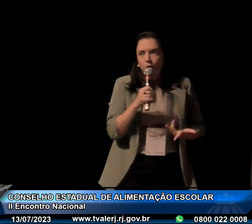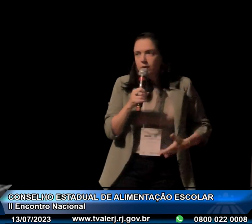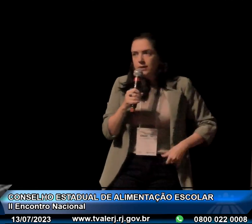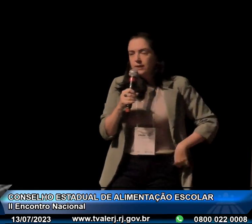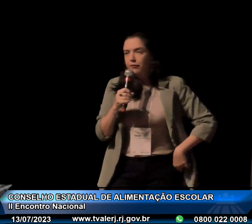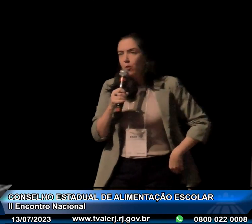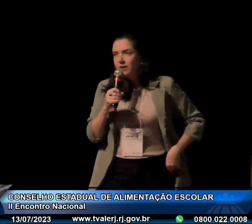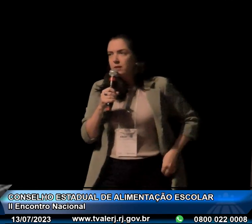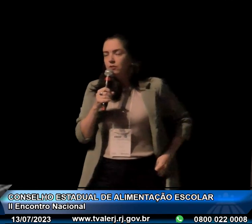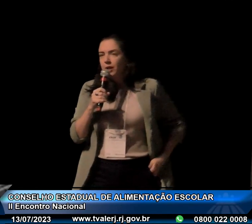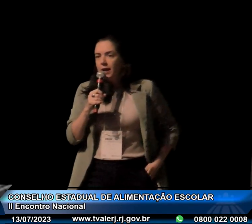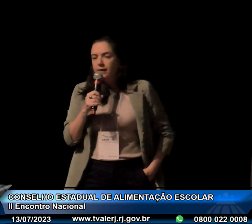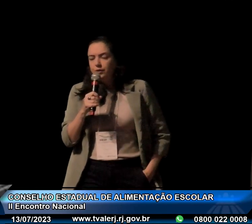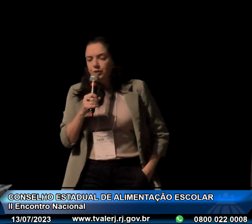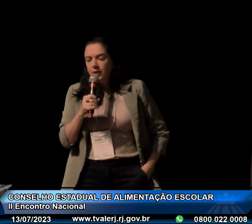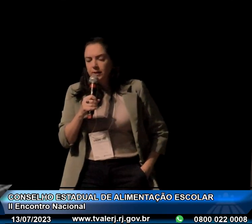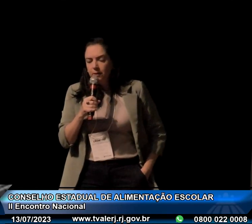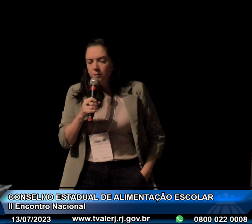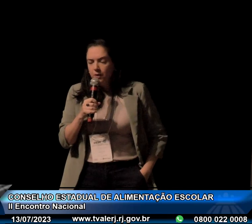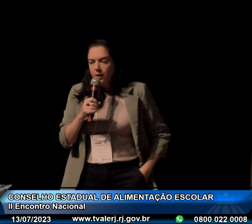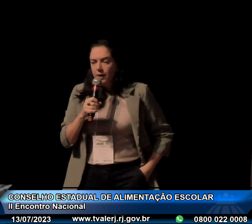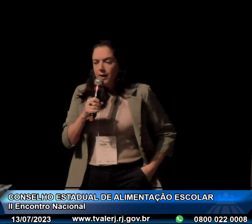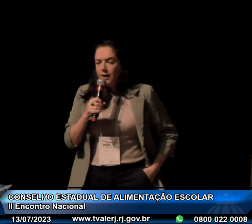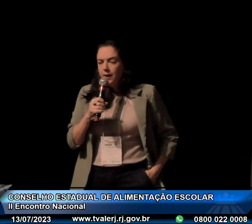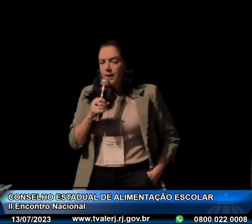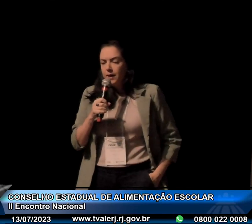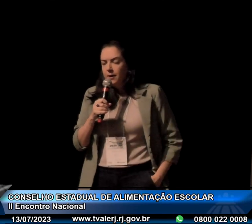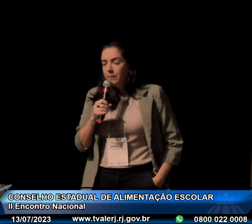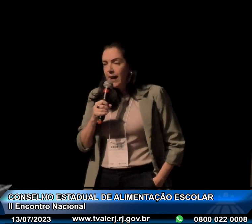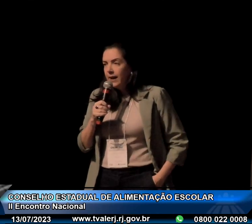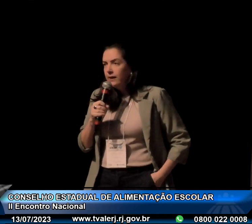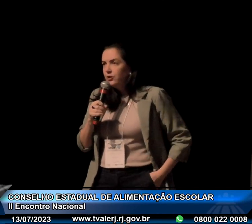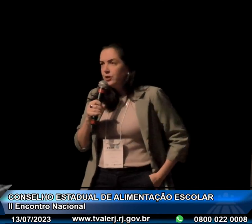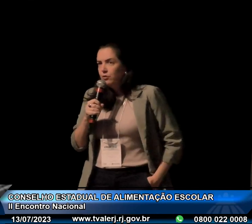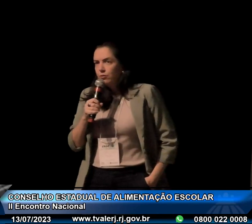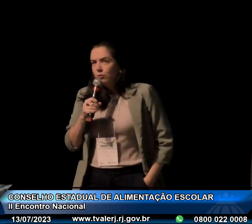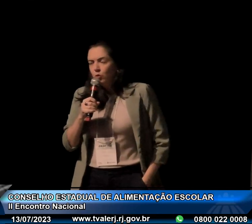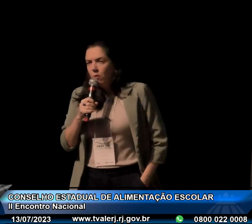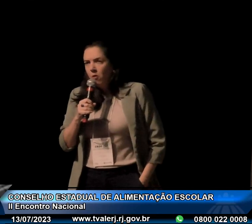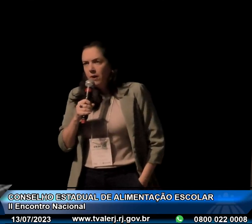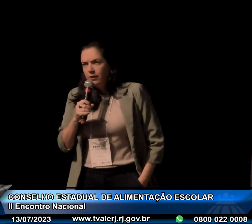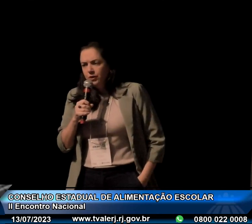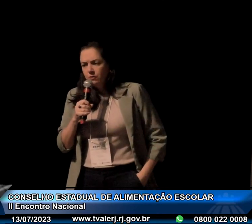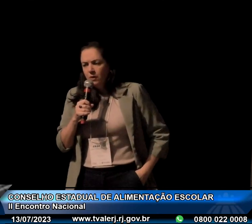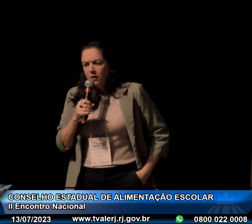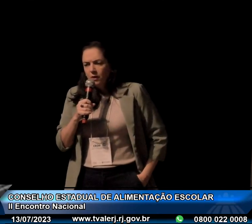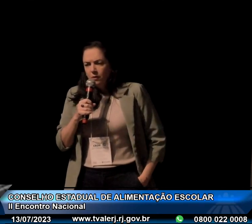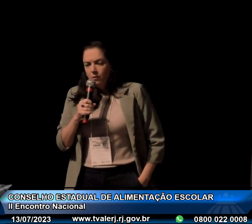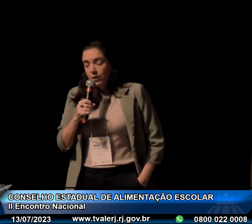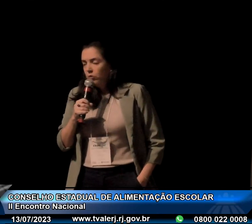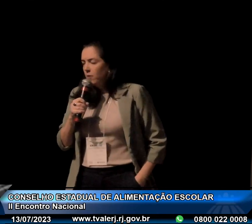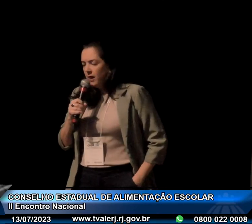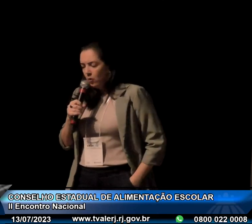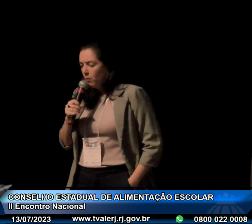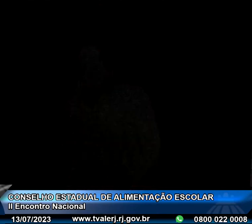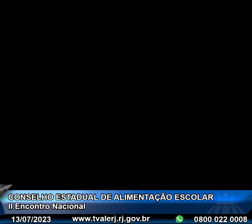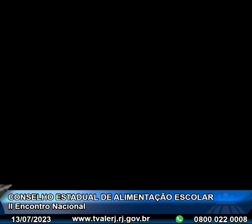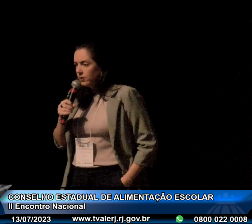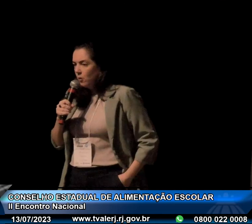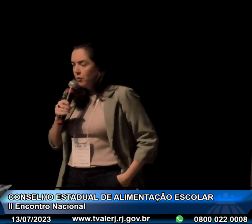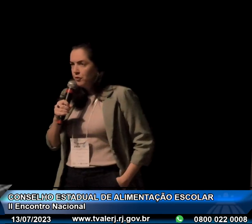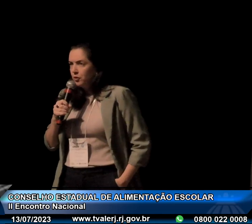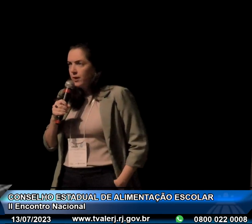a importância da formação de redes né então é para Além disso normalmente o que eu também